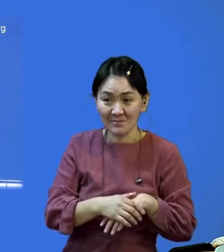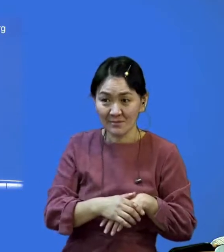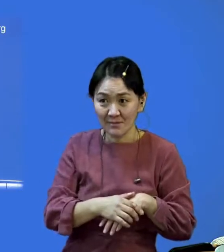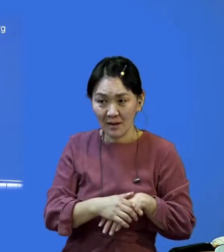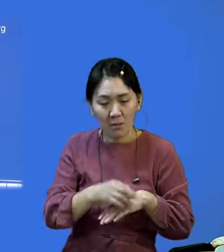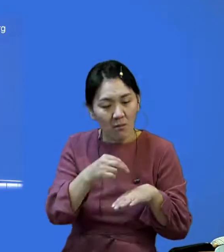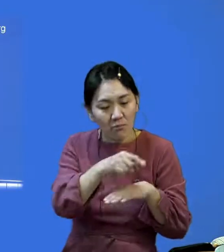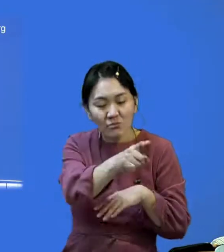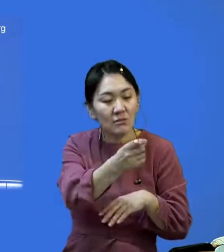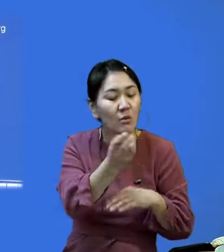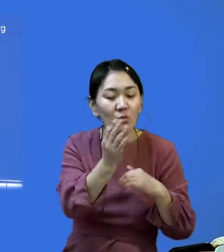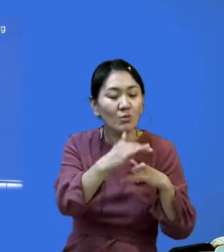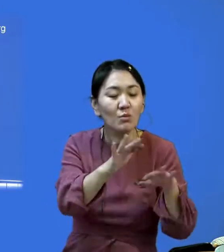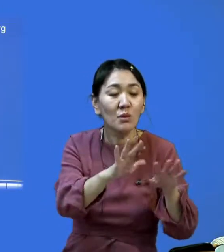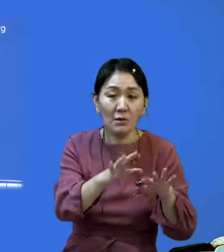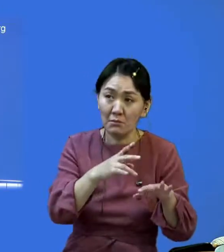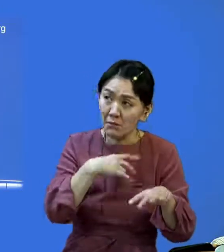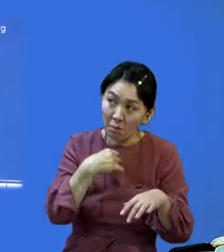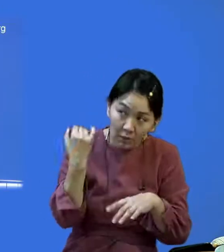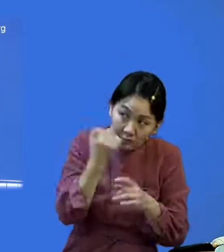яагаад гэдэг юм